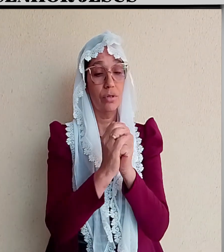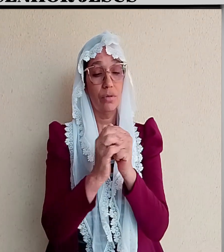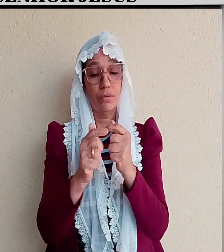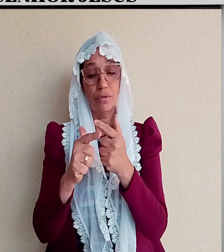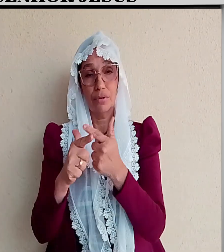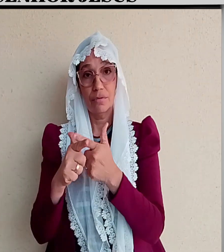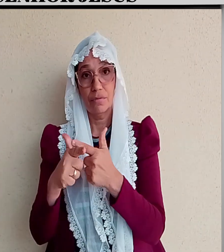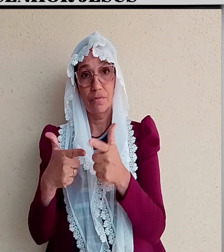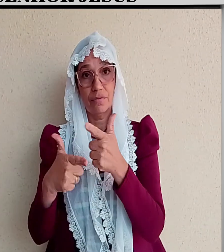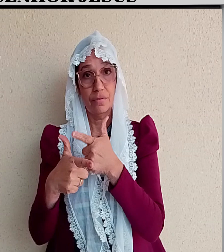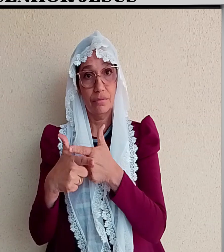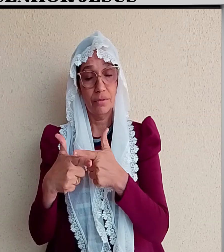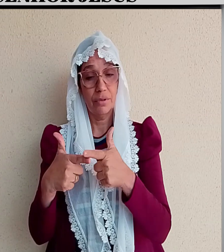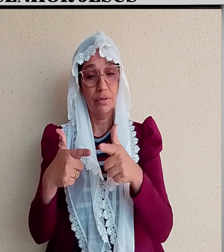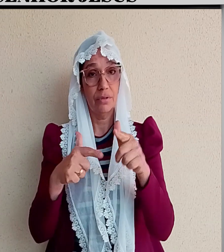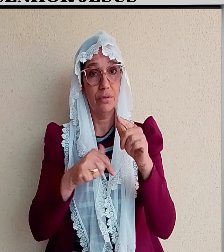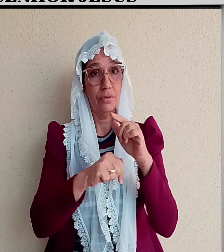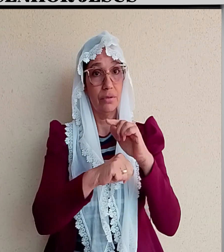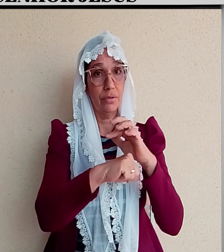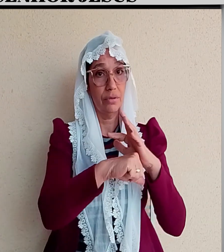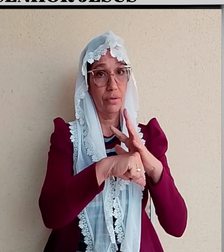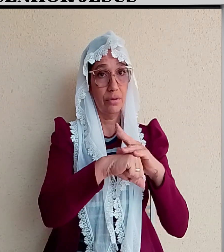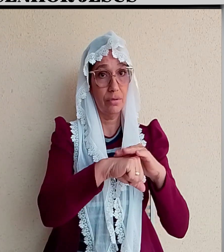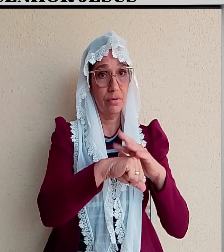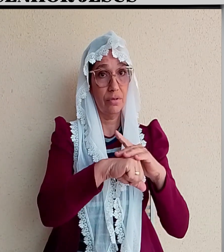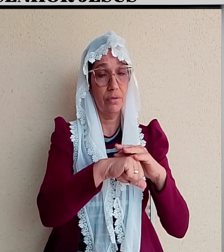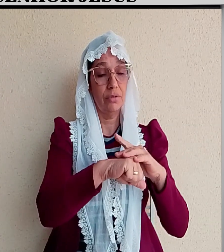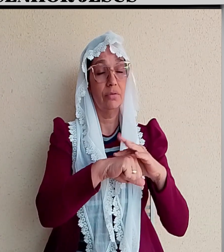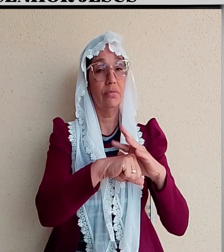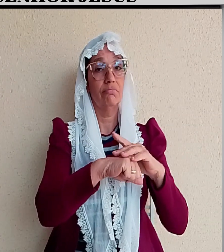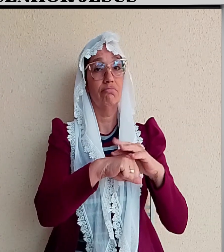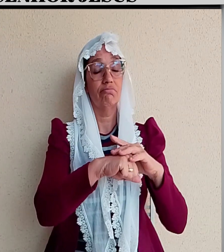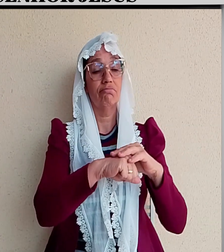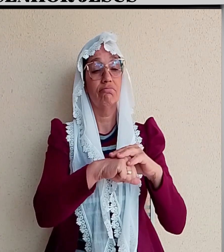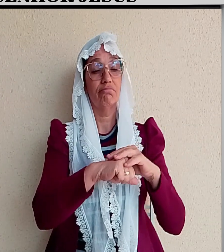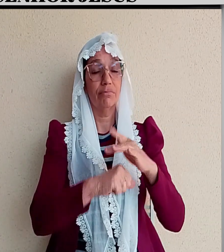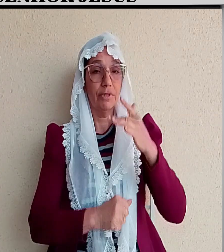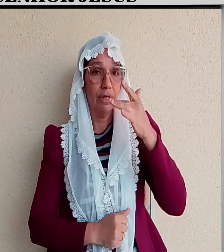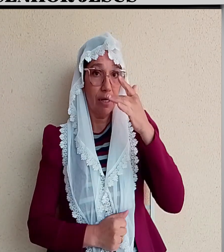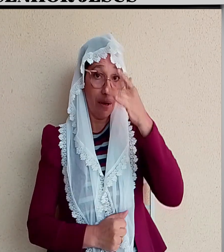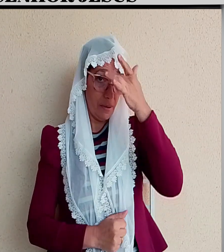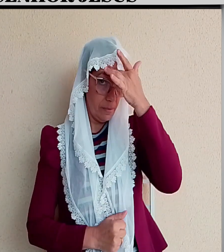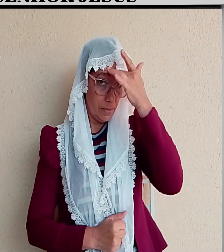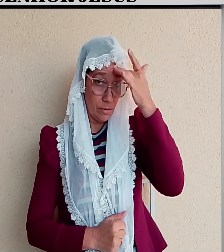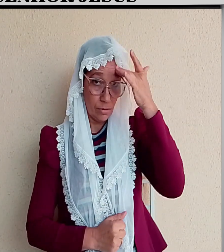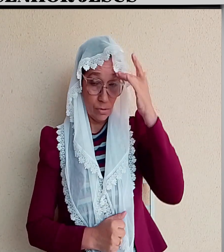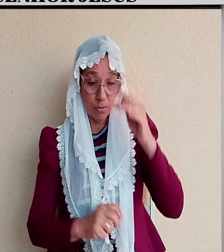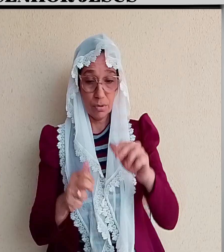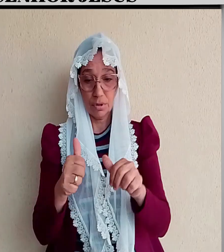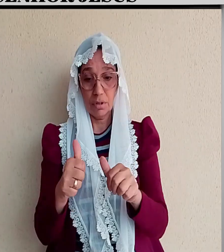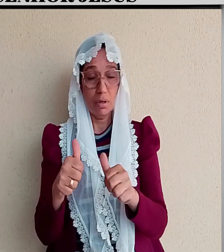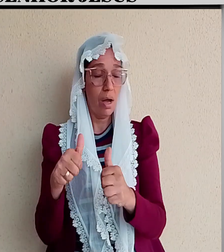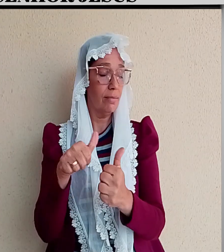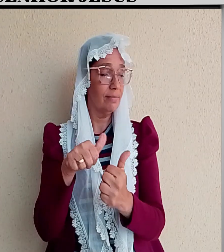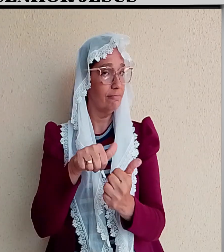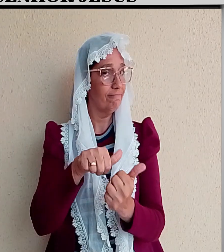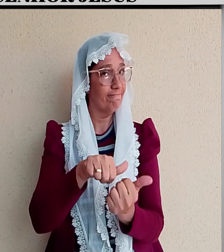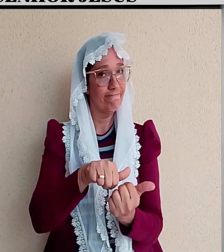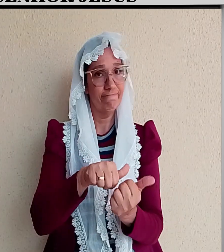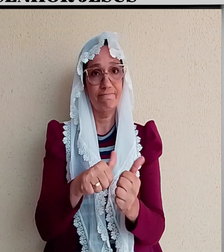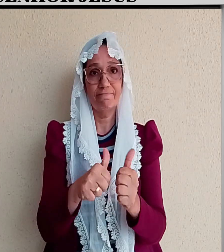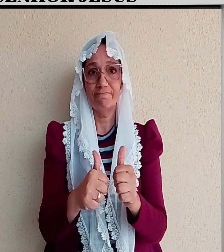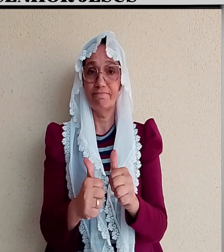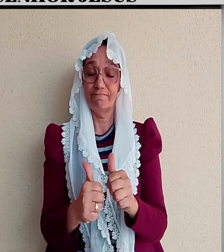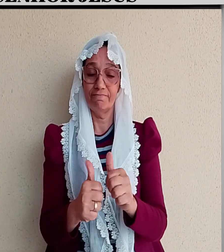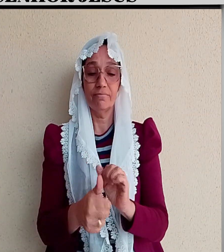família e testemunhado. E aqueles que não tiveram força de pedir também. O Senhor é conhecedor de todas as coisas.